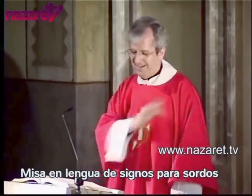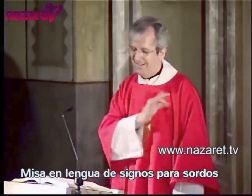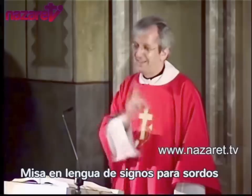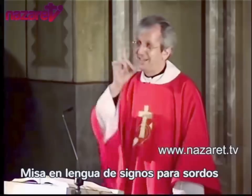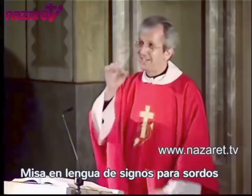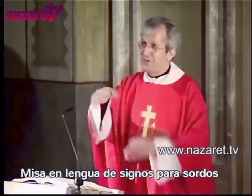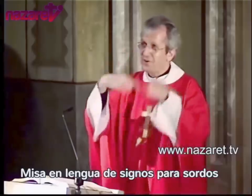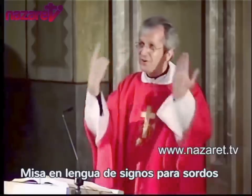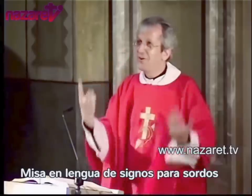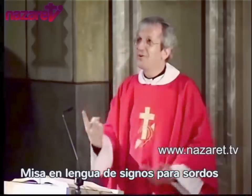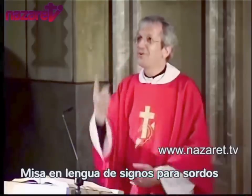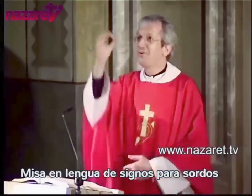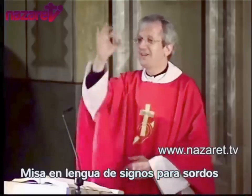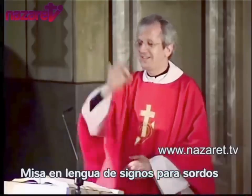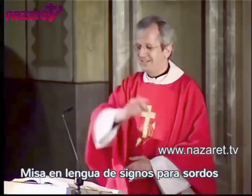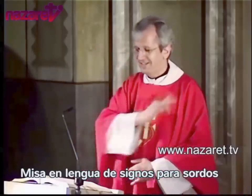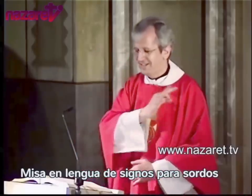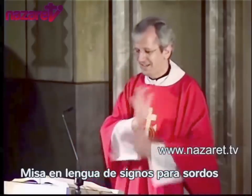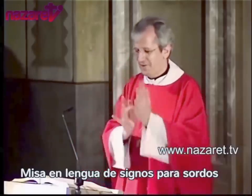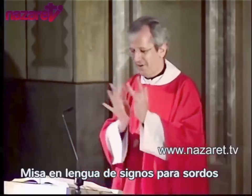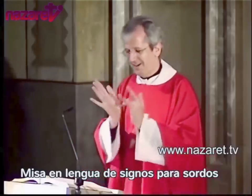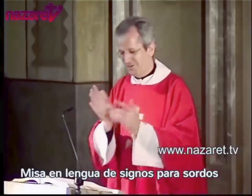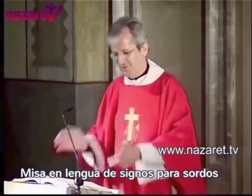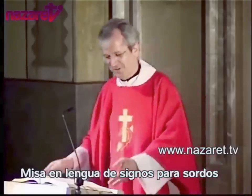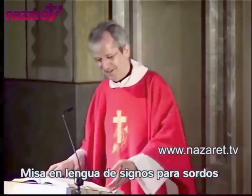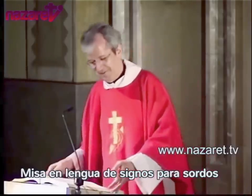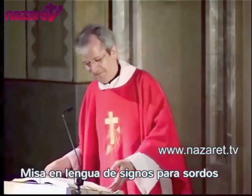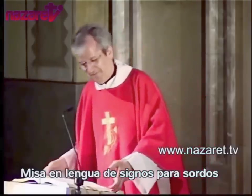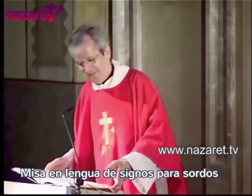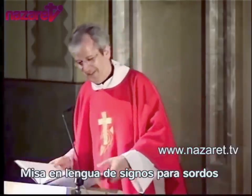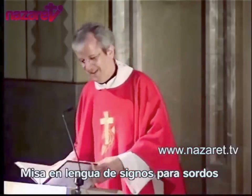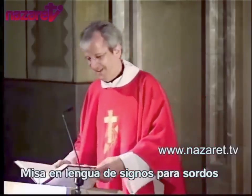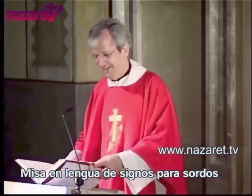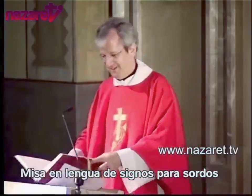Palabra del Señor. Gloria a ti, Señor.